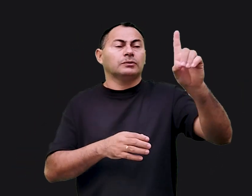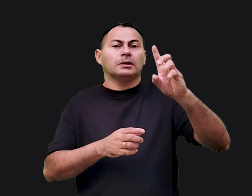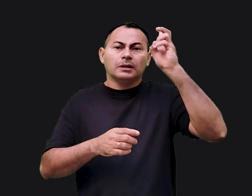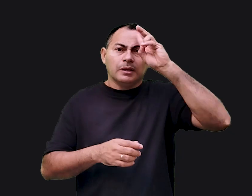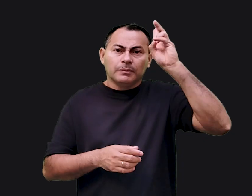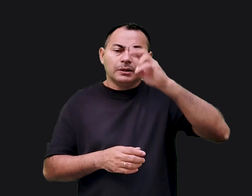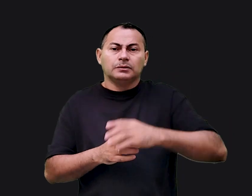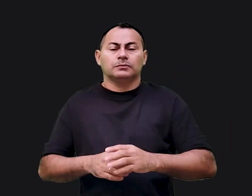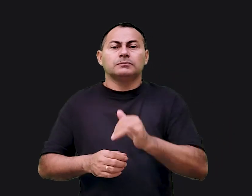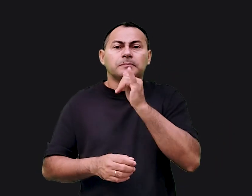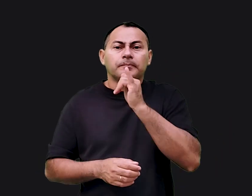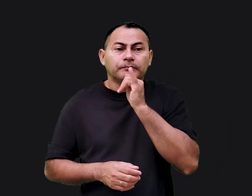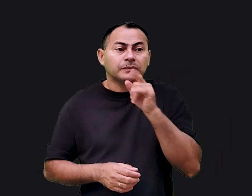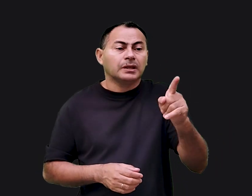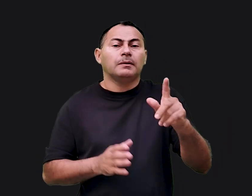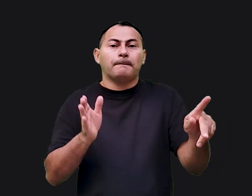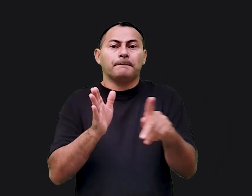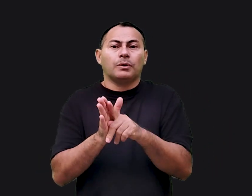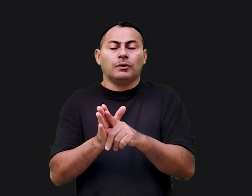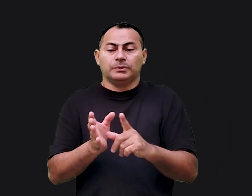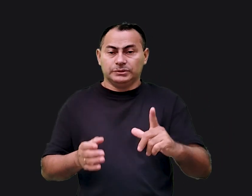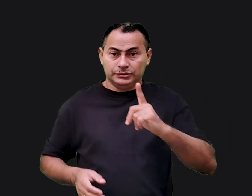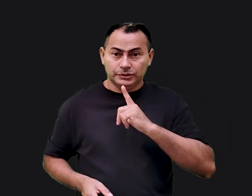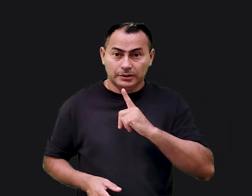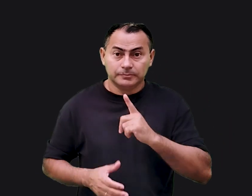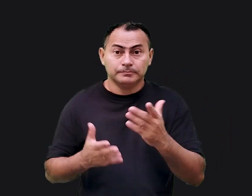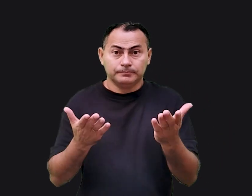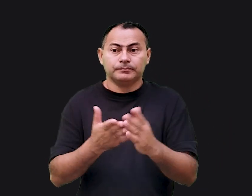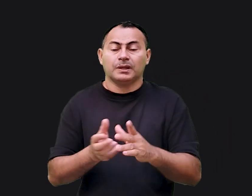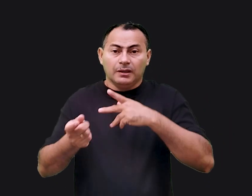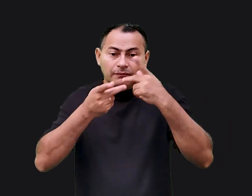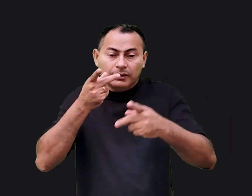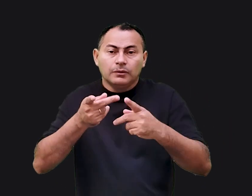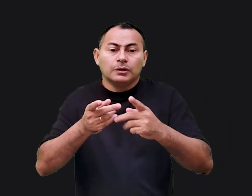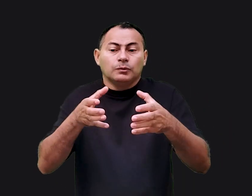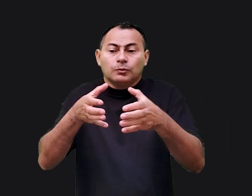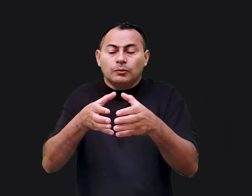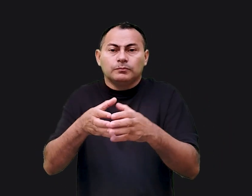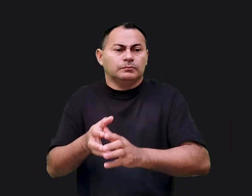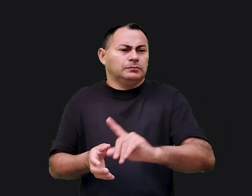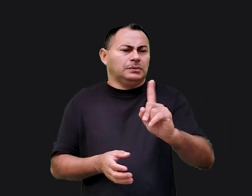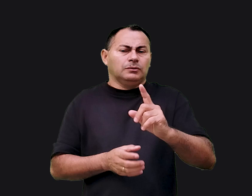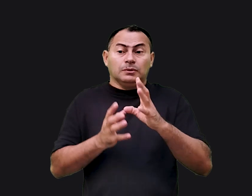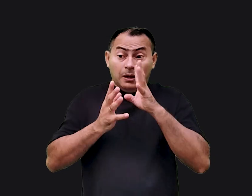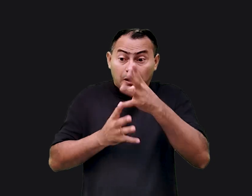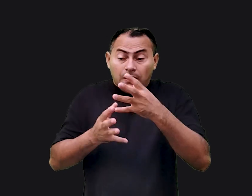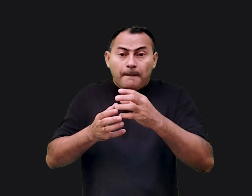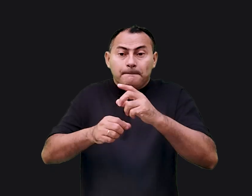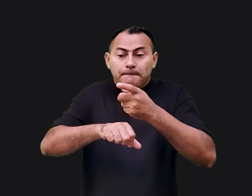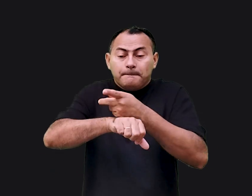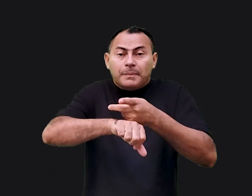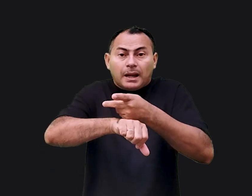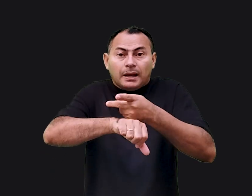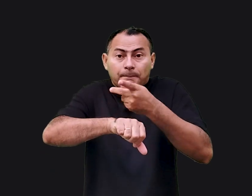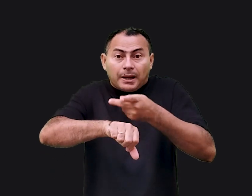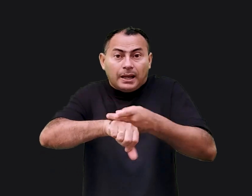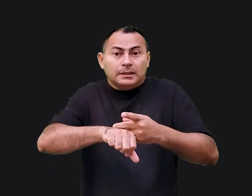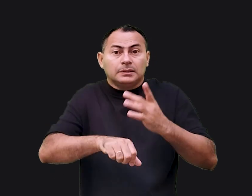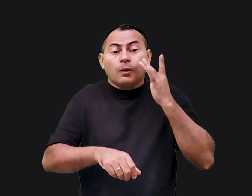lembrando-os do exemplo que ele próprio estabeleceu ele disse aquele grupo não cobicei a prata nem o ouro nem as roupas e